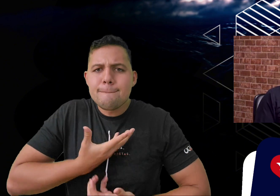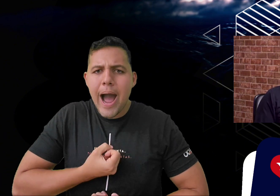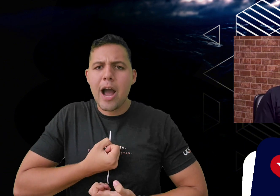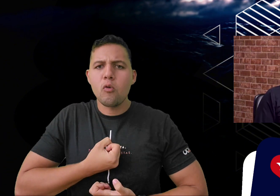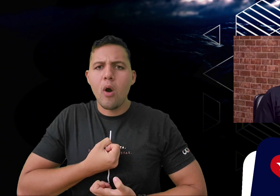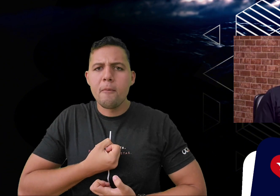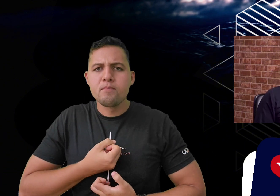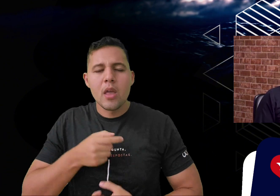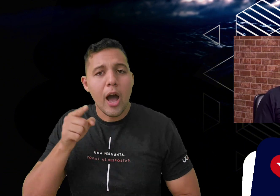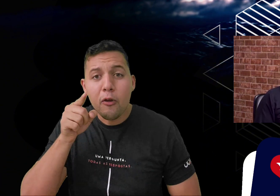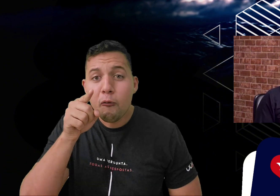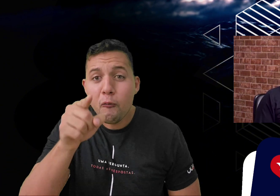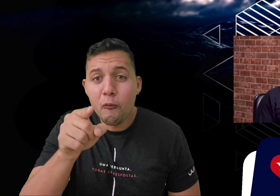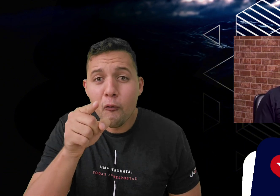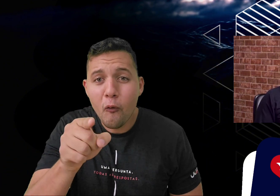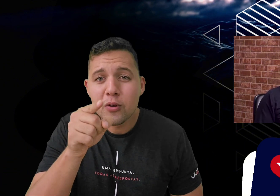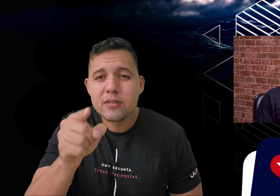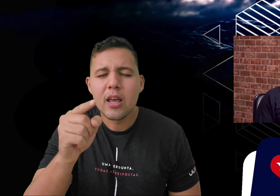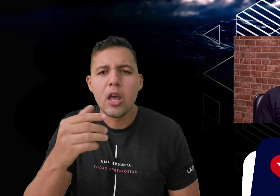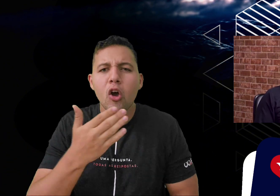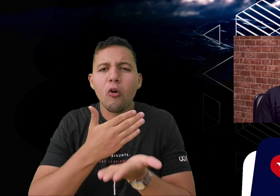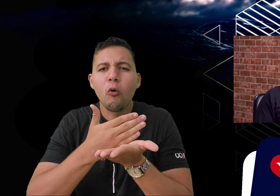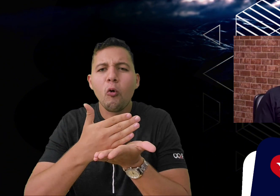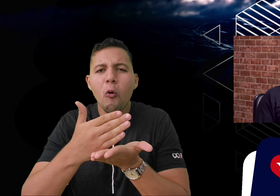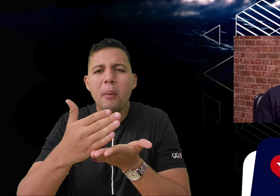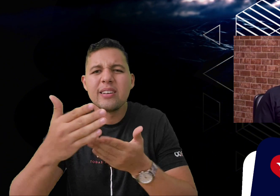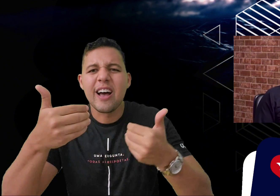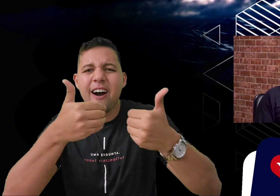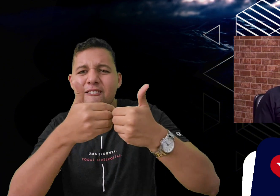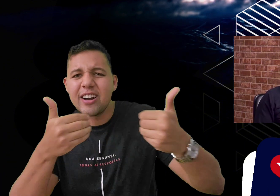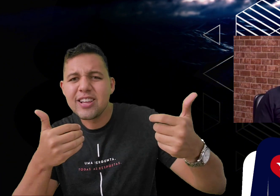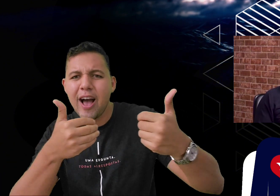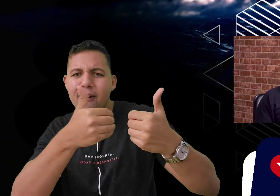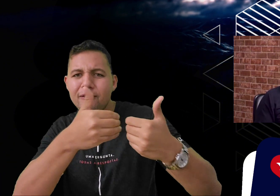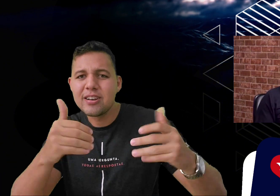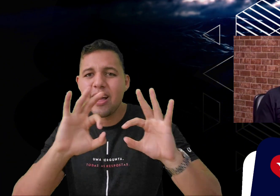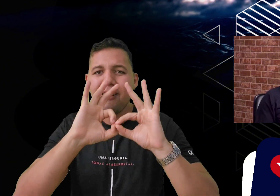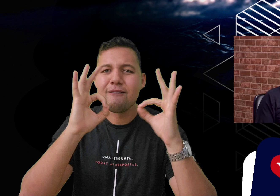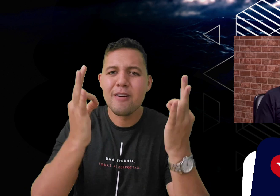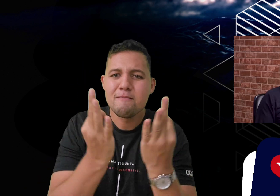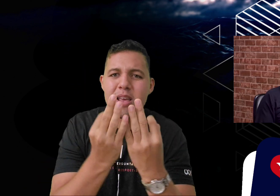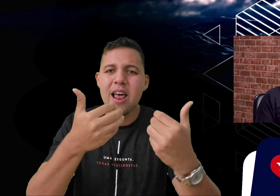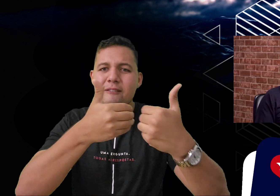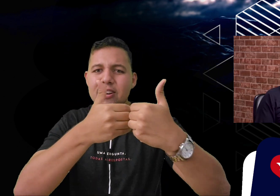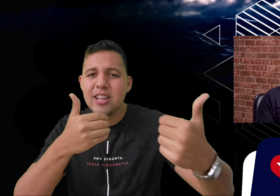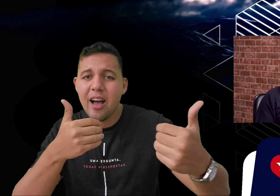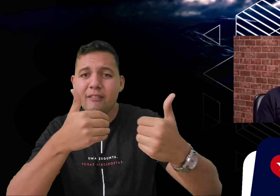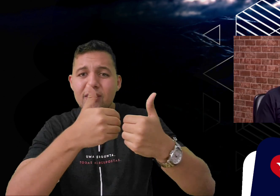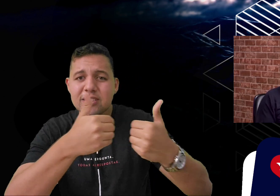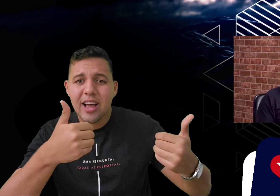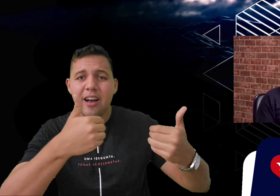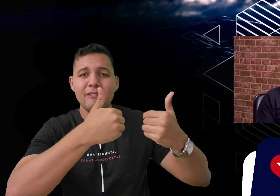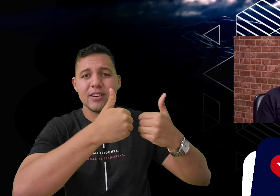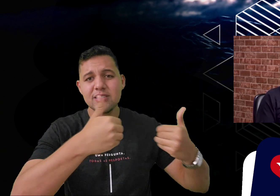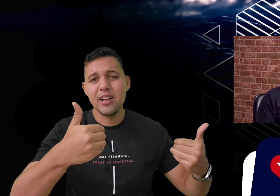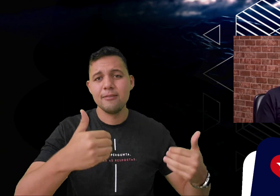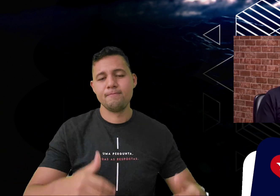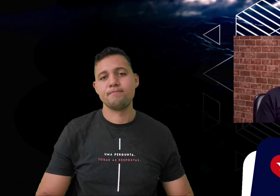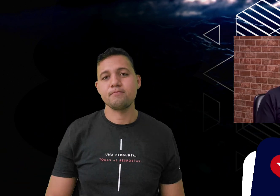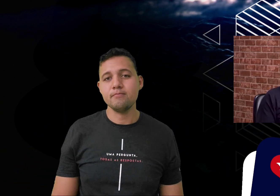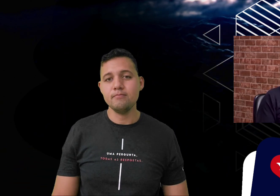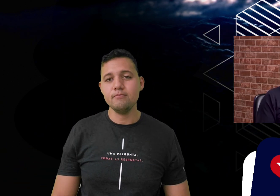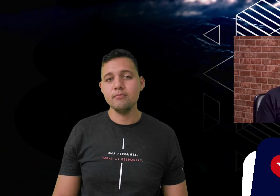fique estimulando essa divisão, essa separação, enfim, a destruição familiar. E isso também afeta a sua